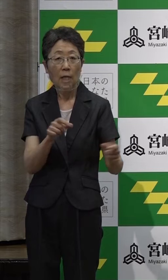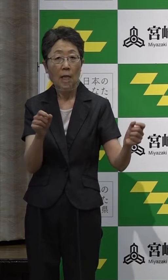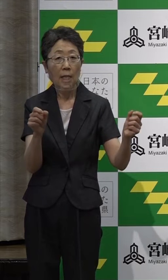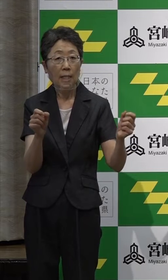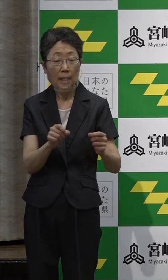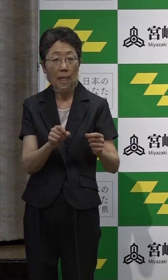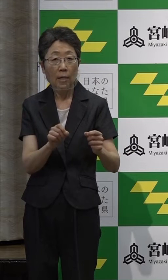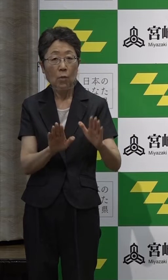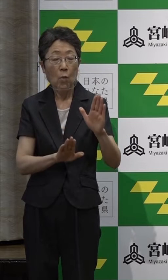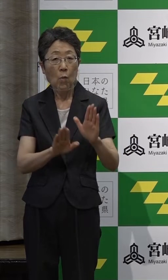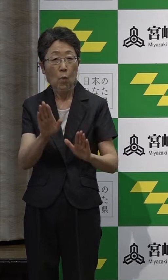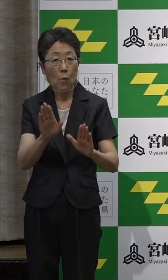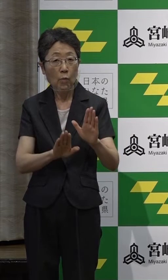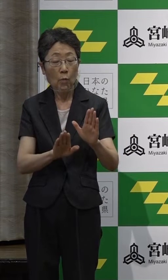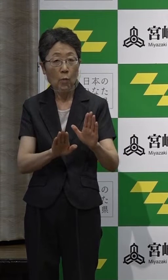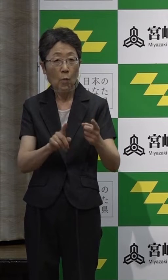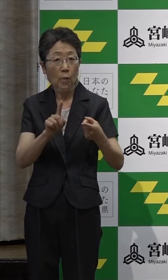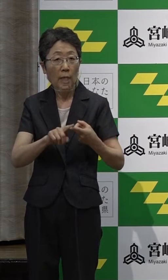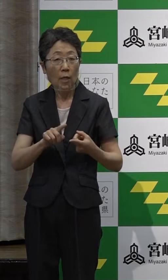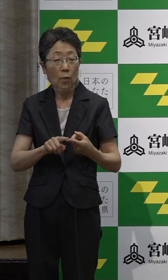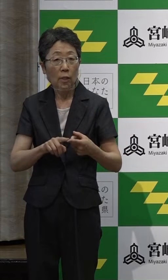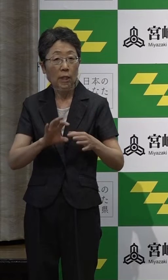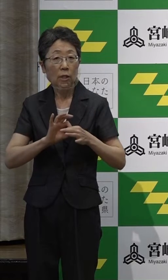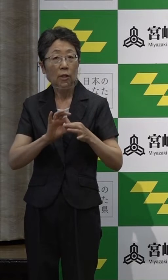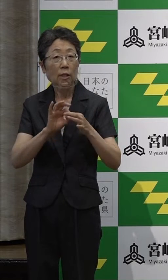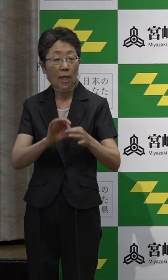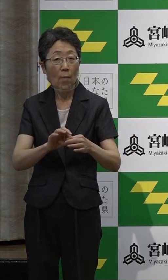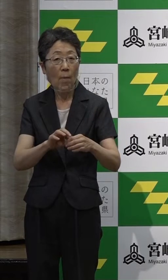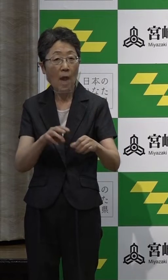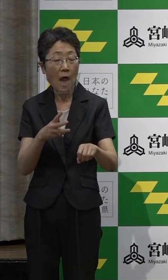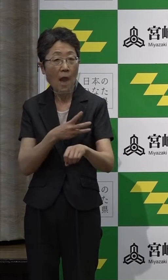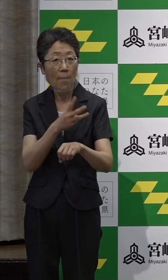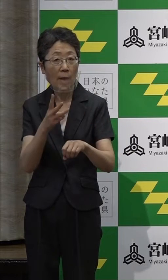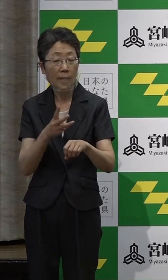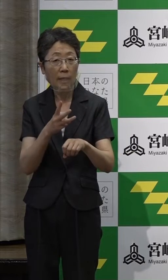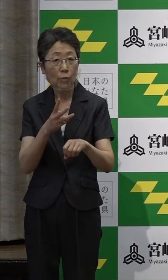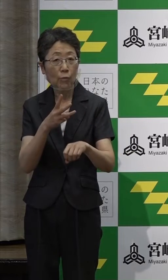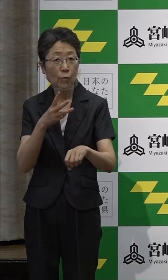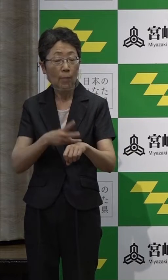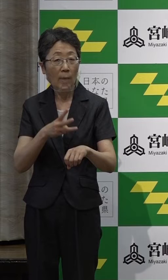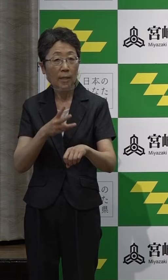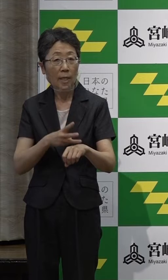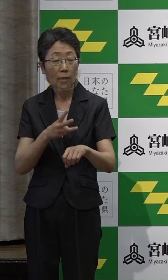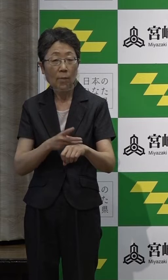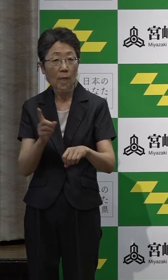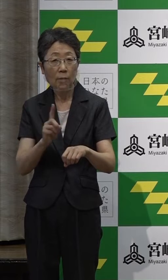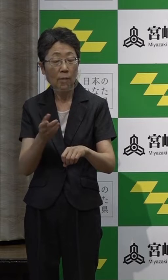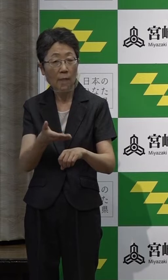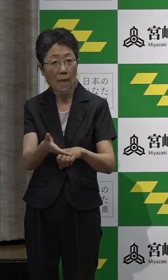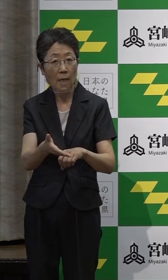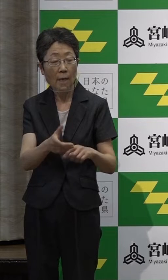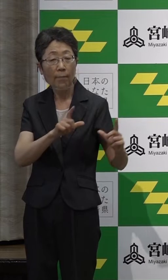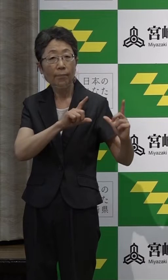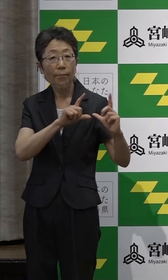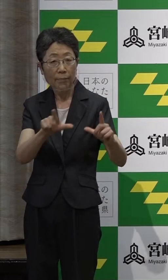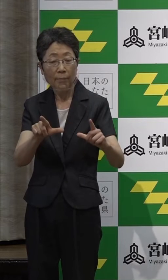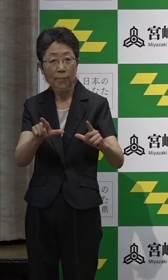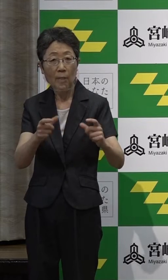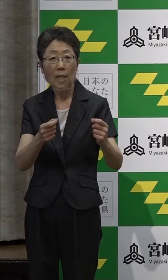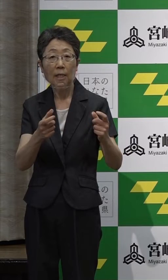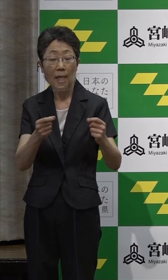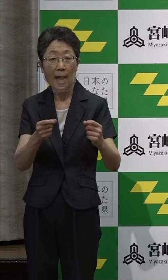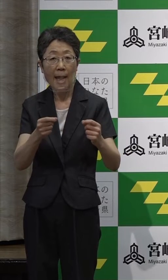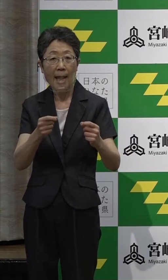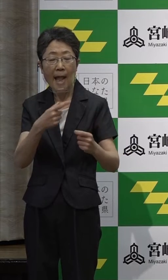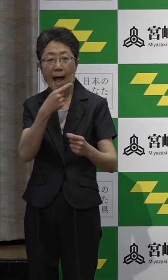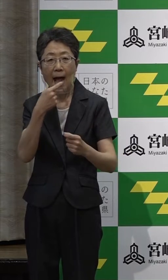ということなので現地ではそこをマニュアル化というのは今のところは考えていらっしゃらないというところ そうですね、赤景気の可能性は高いと考